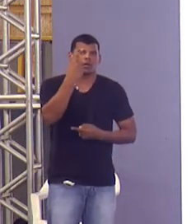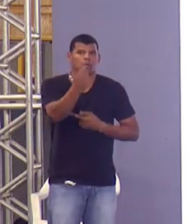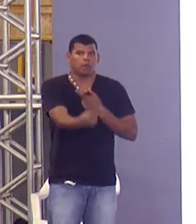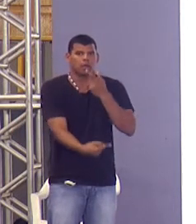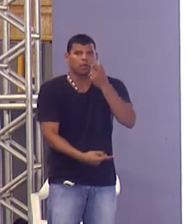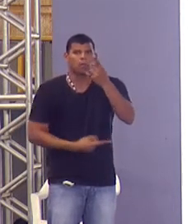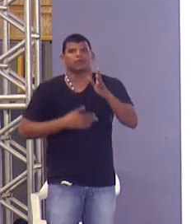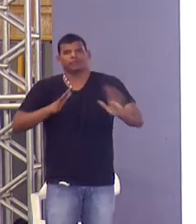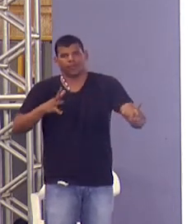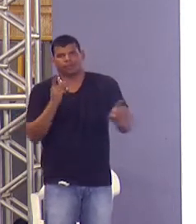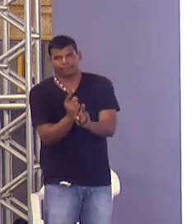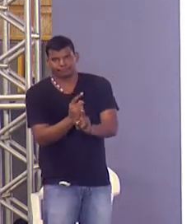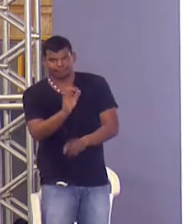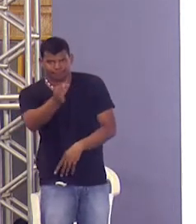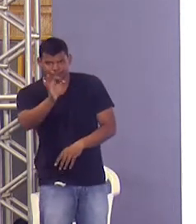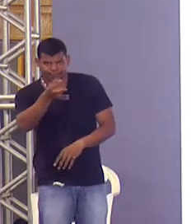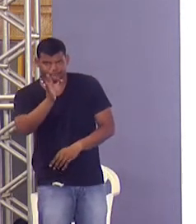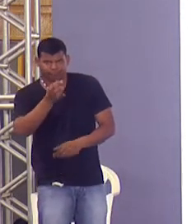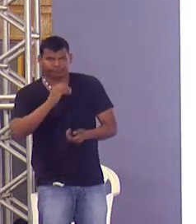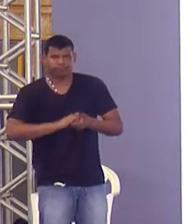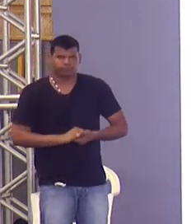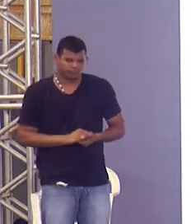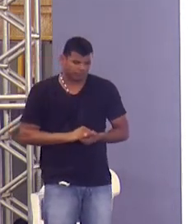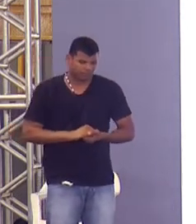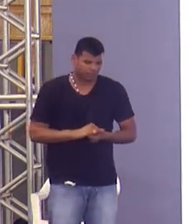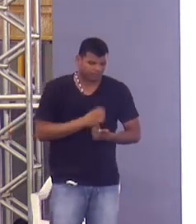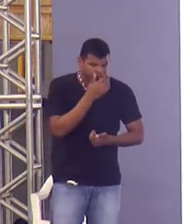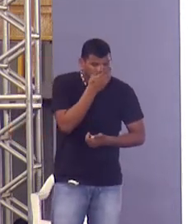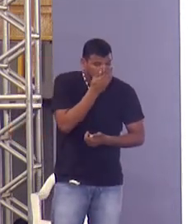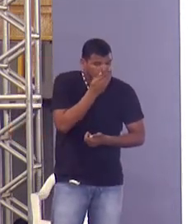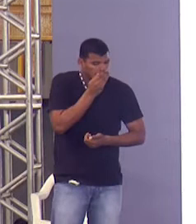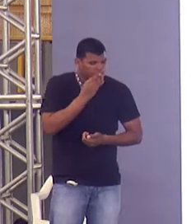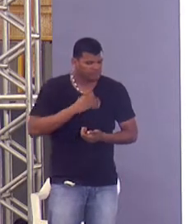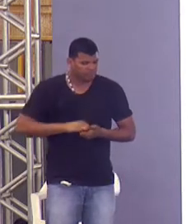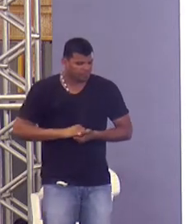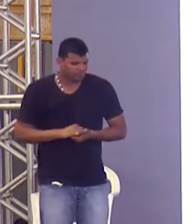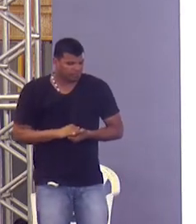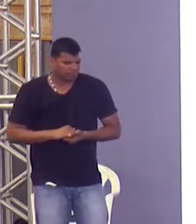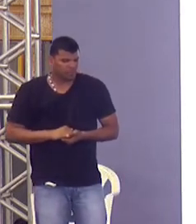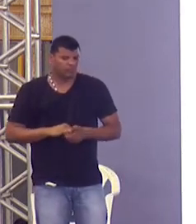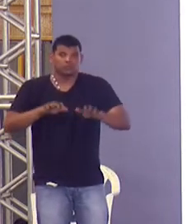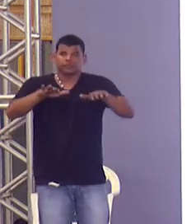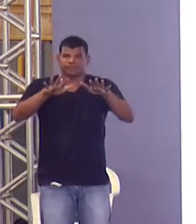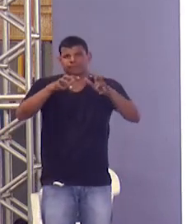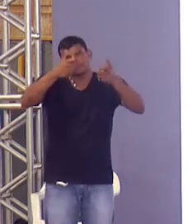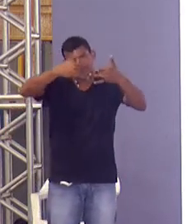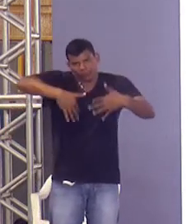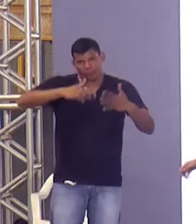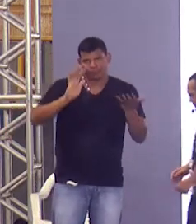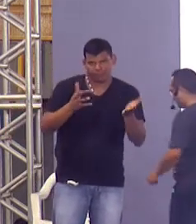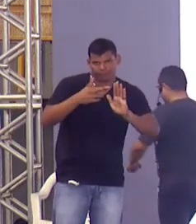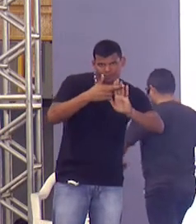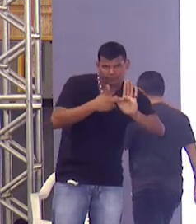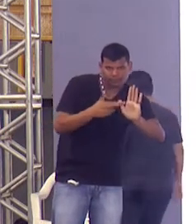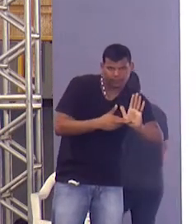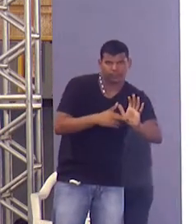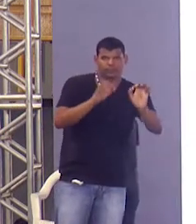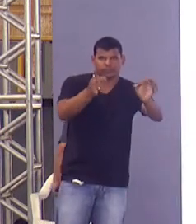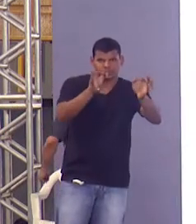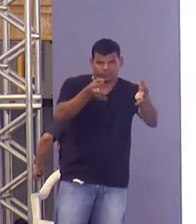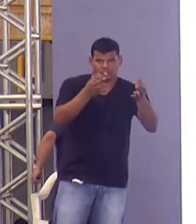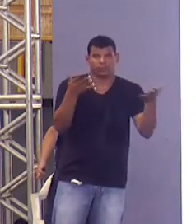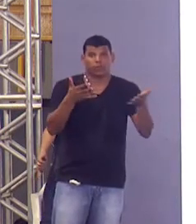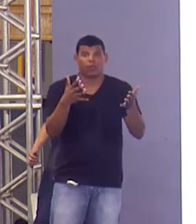notação científica no Enem. Tá legal? Gente, vamos fazer exercício, tá bom? Pega aí a